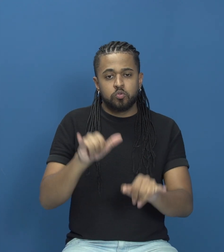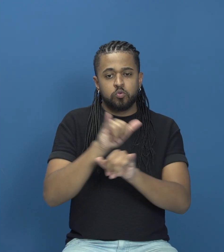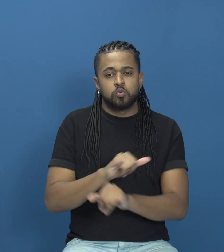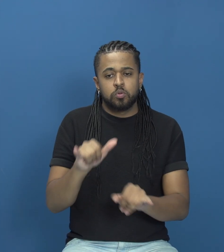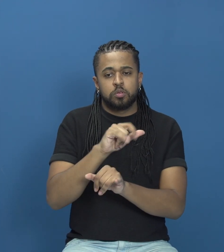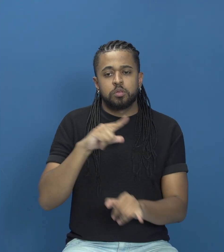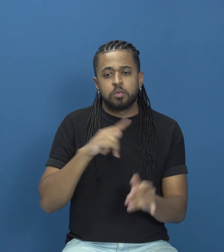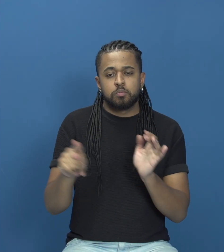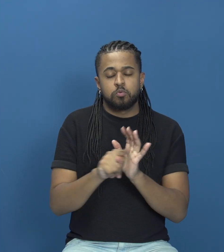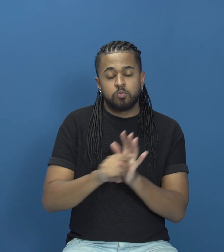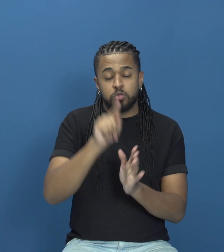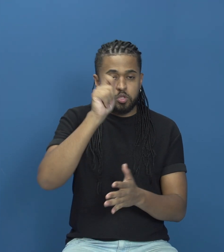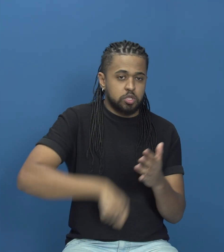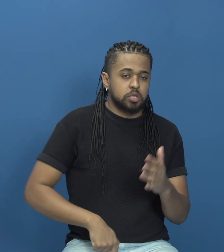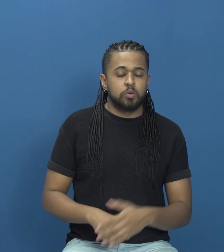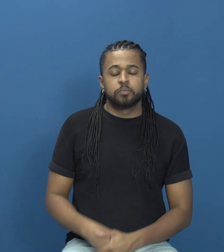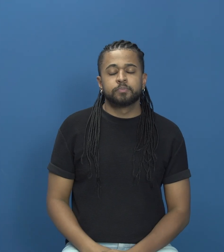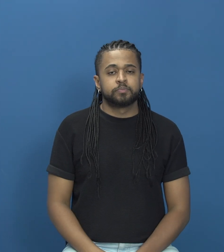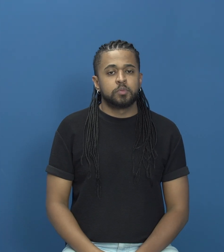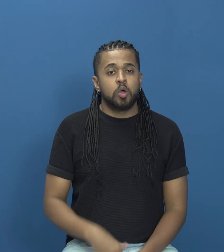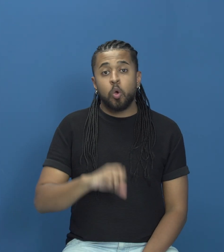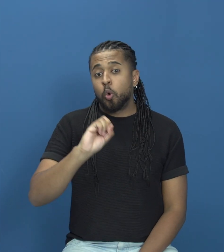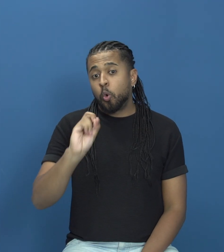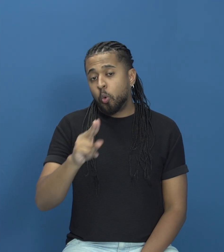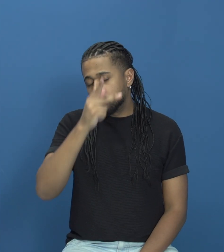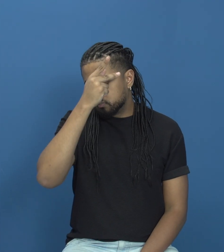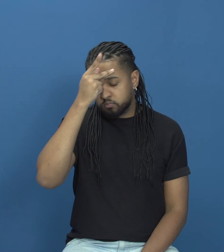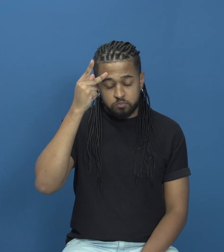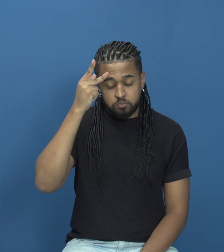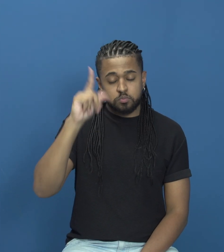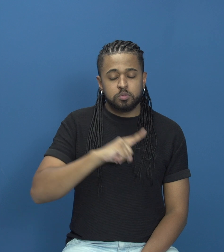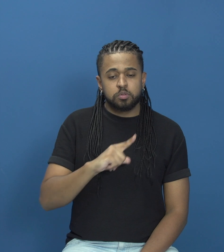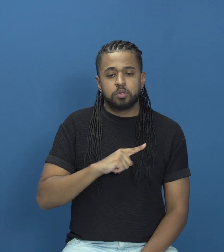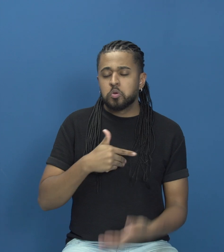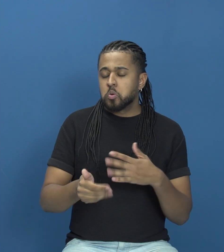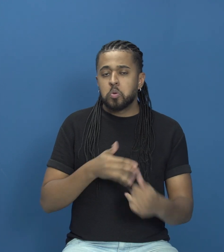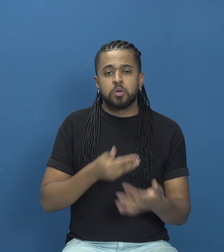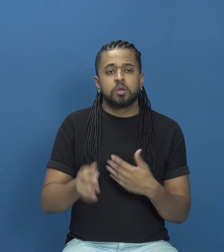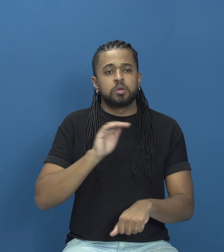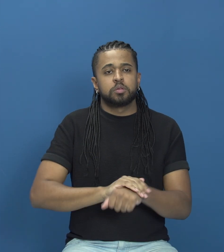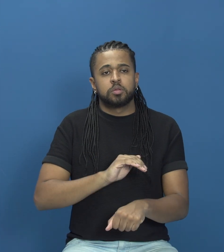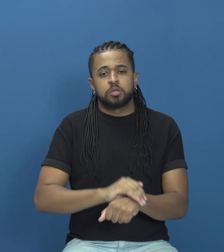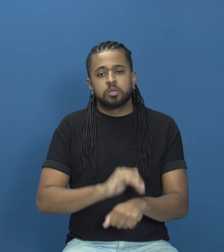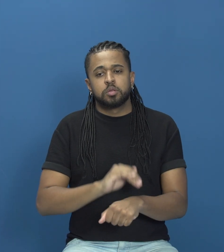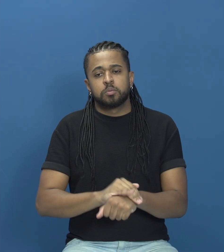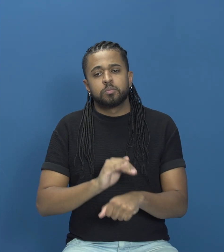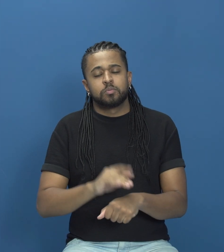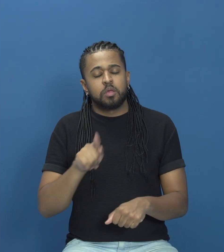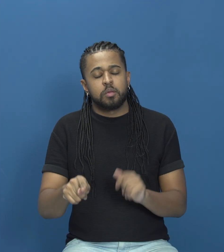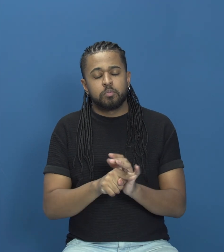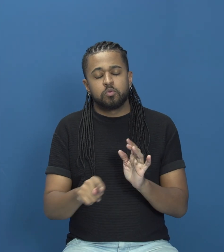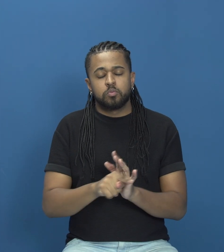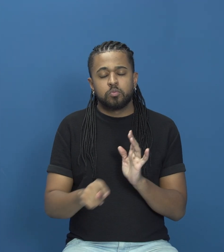declaradas no ato da inscrição, ou aquele sobre o qual, a qualquer tempo, for imputada